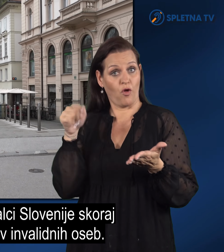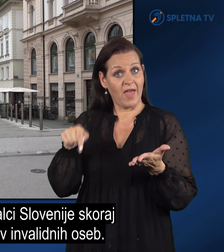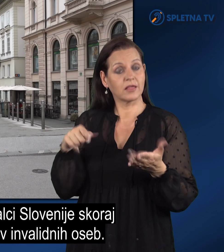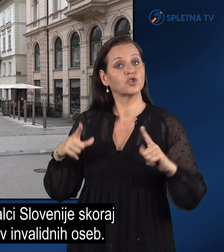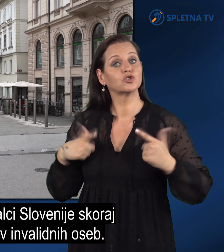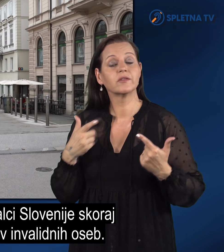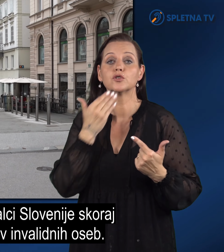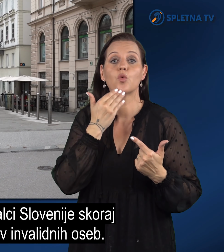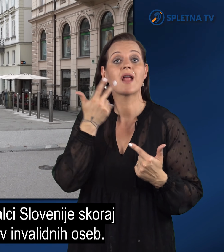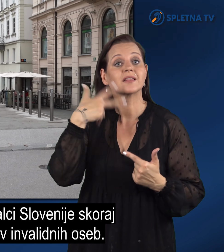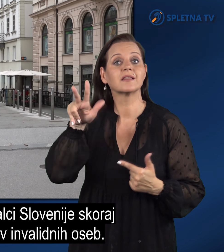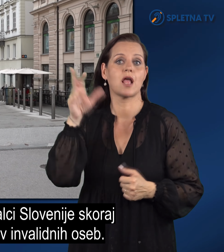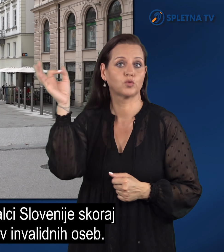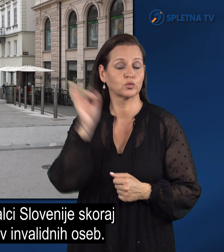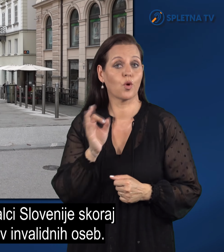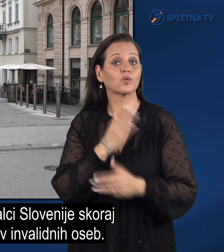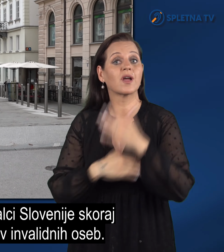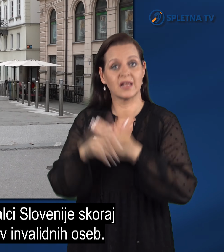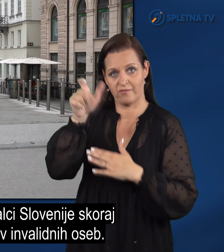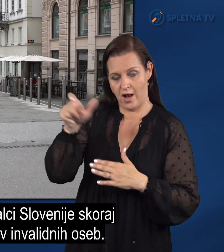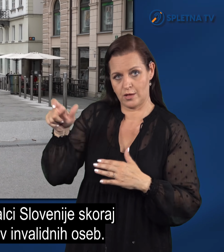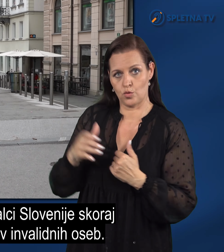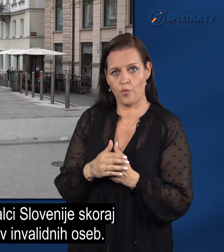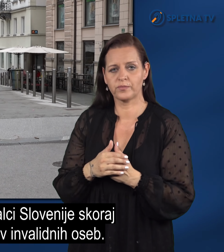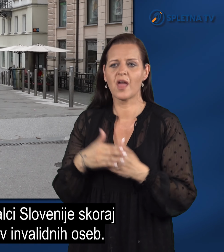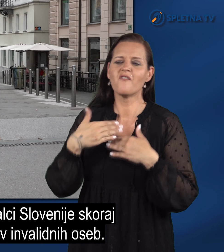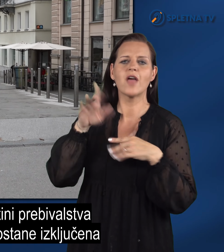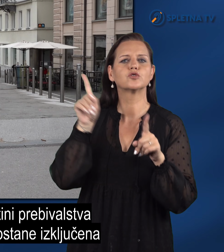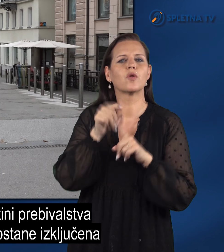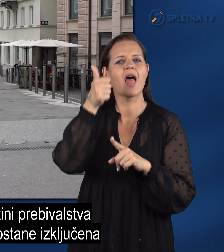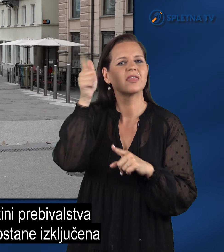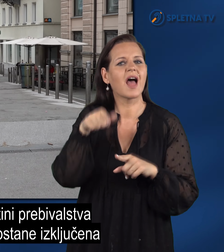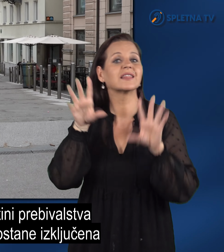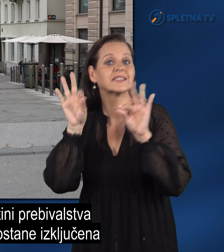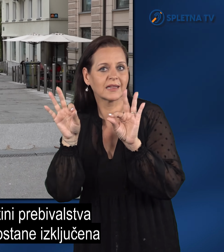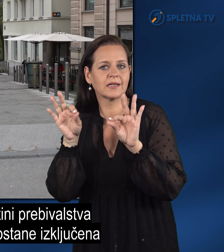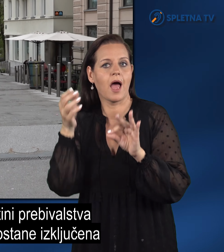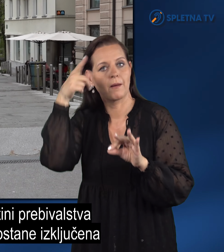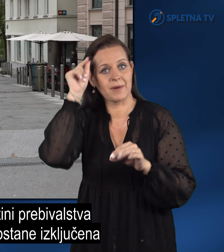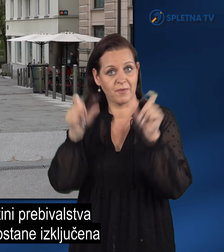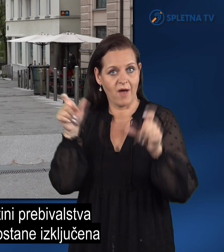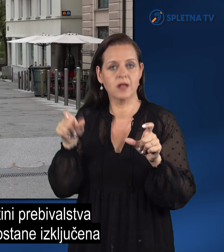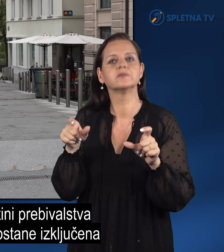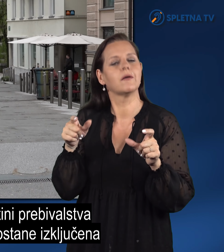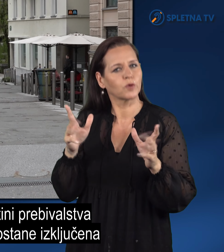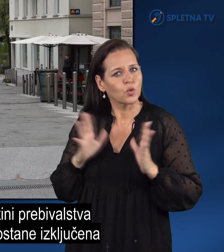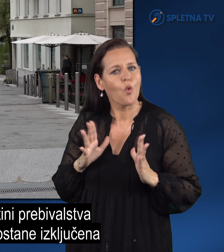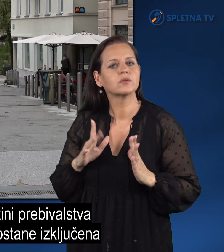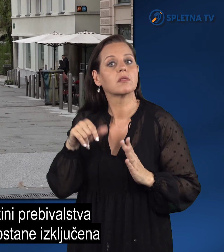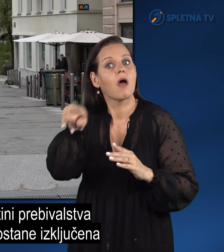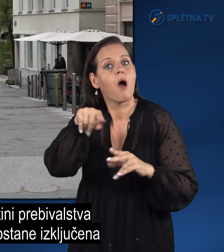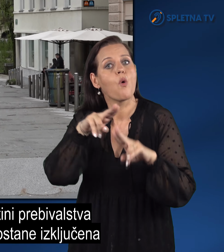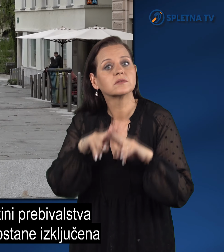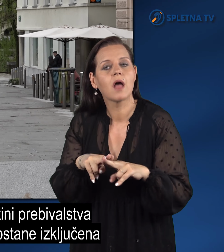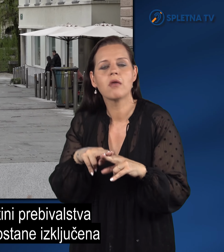med prebivalci Slovenije skoraj 13% invalidnih oseb. Več kot desetini prebivalstva